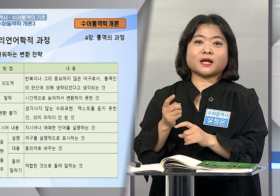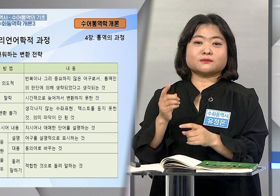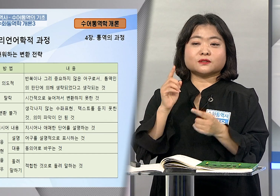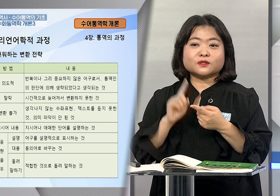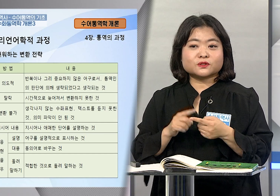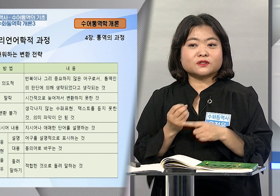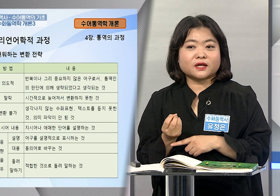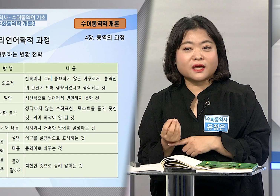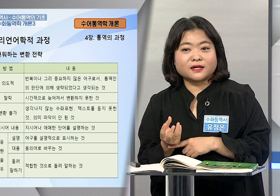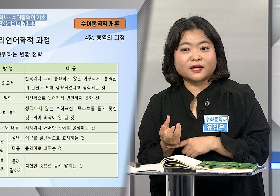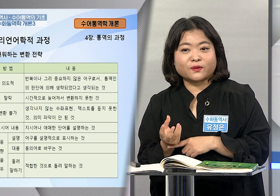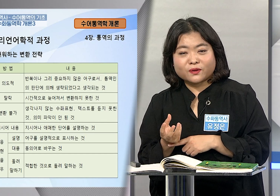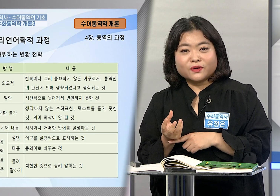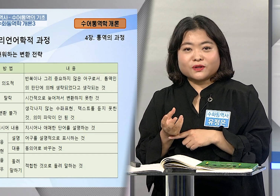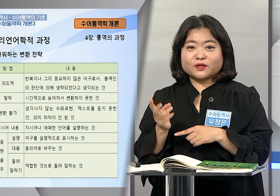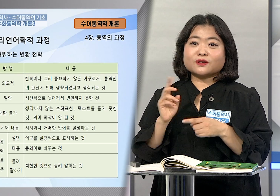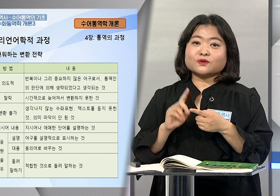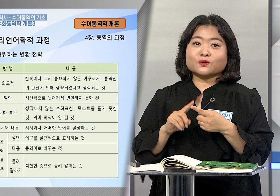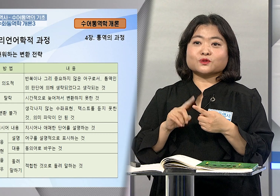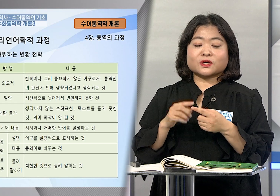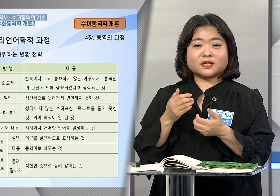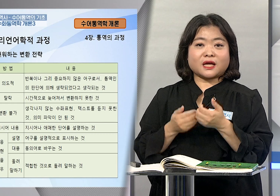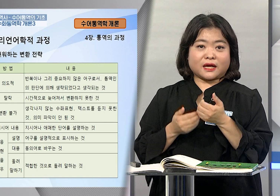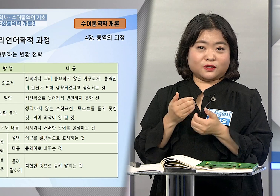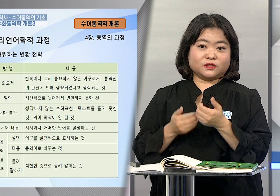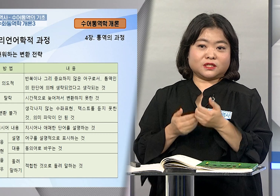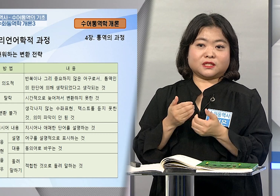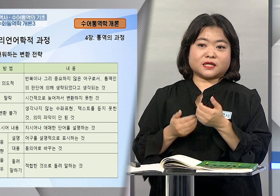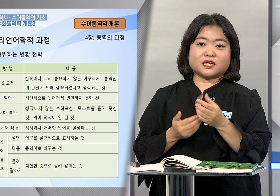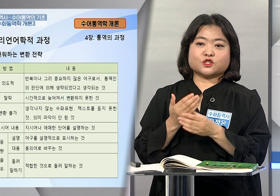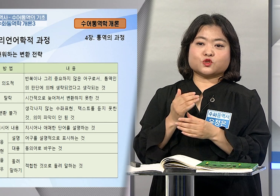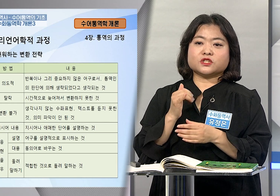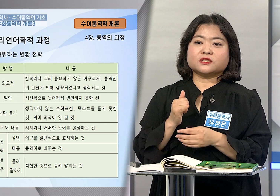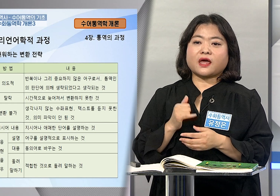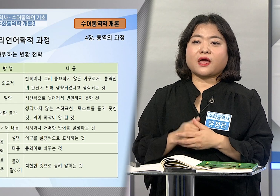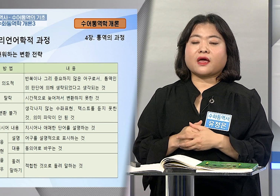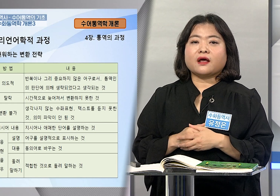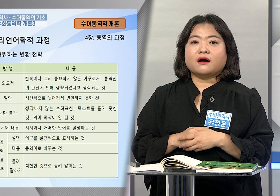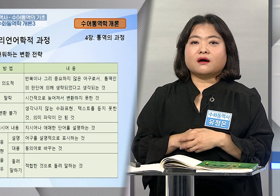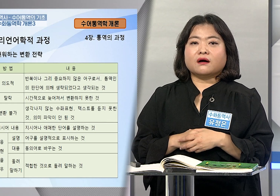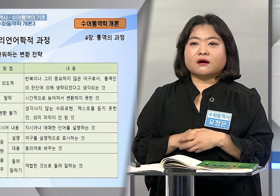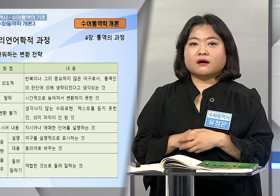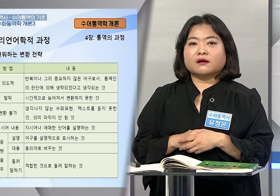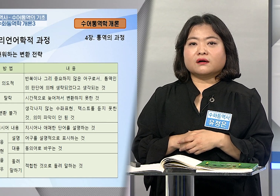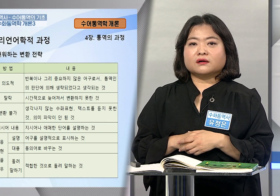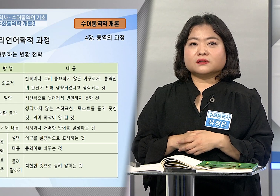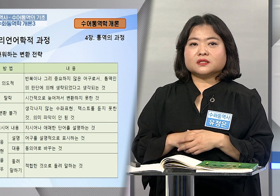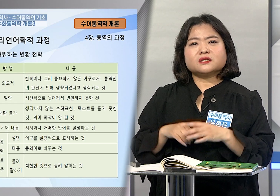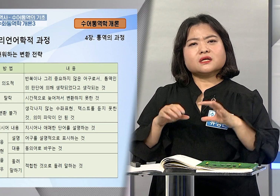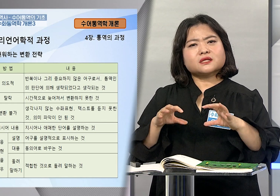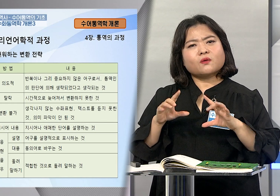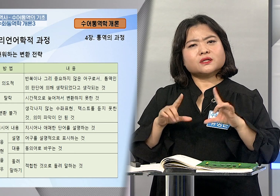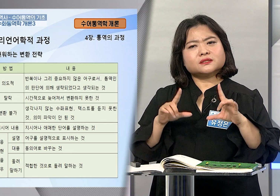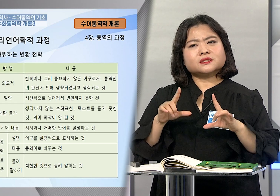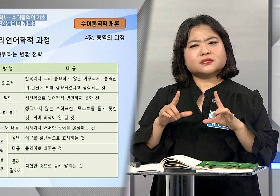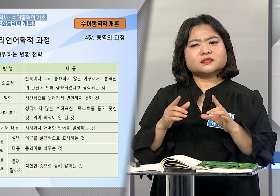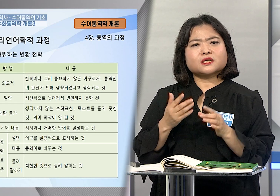말고 그대로 전달해야 할까요? 이런 경우는 굉장히 아이러니가 생길 수 있는데 이런 상황들이 생길